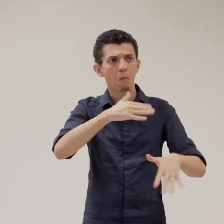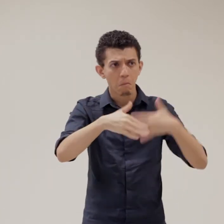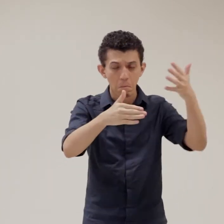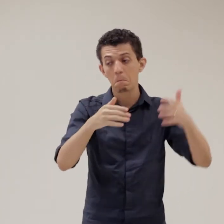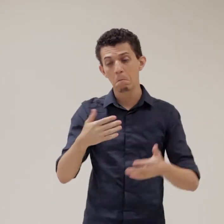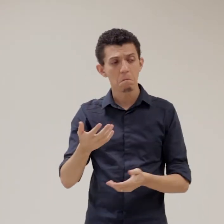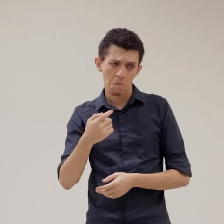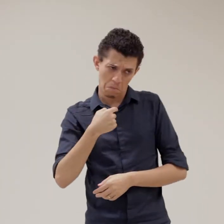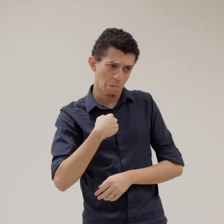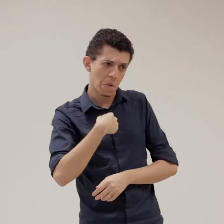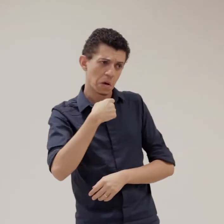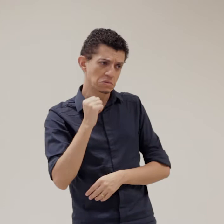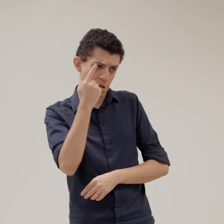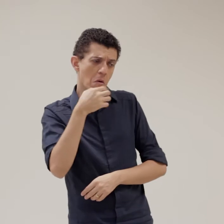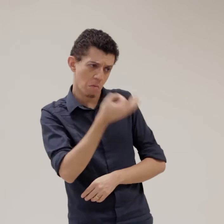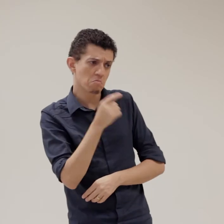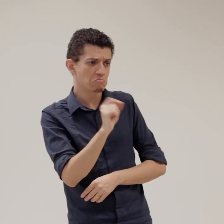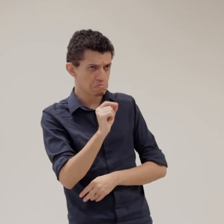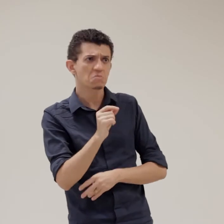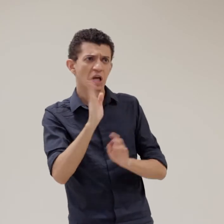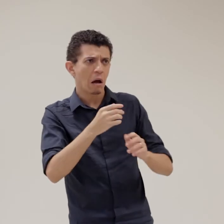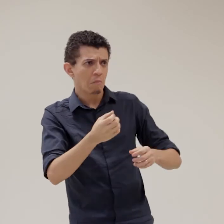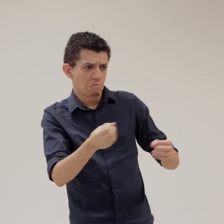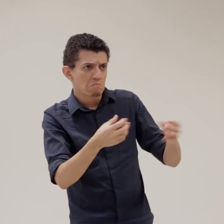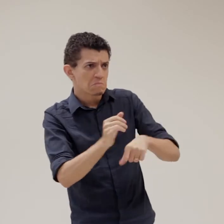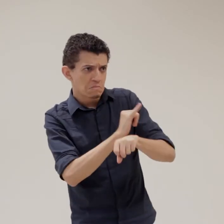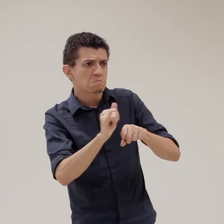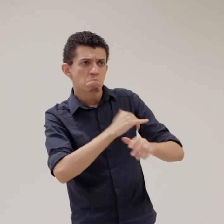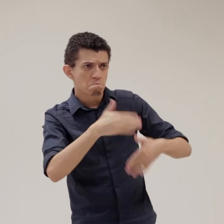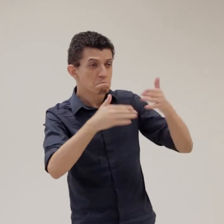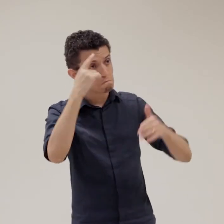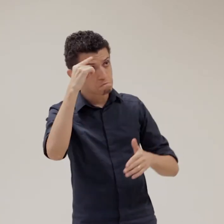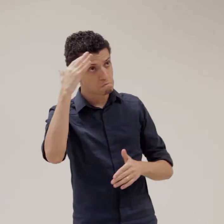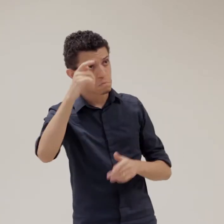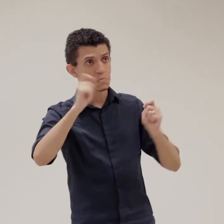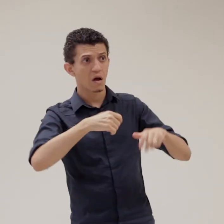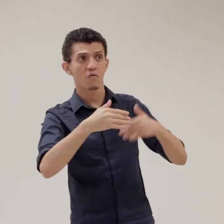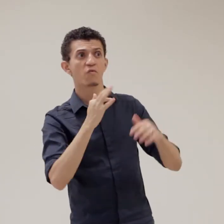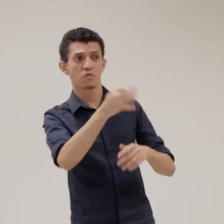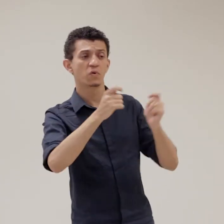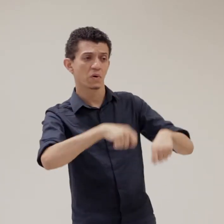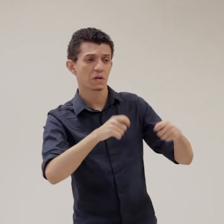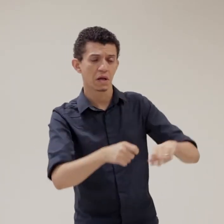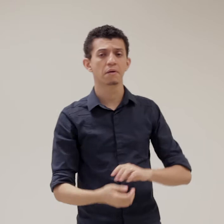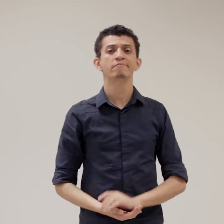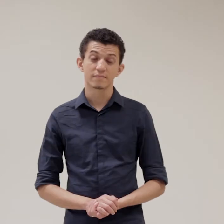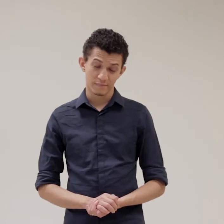encontrar o seu lugar de ação, avalia. Um dos problemas desse grupo é não ter à sua disposição a Bíblia Sagrada na língua que fala